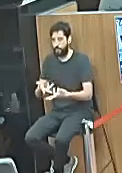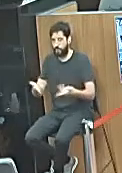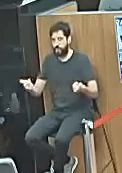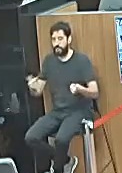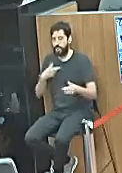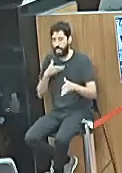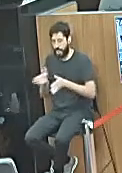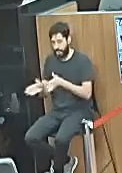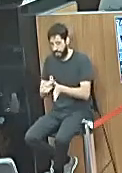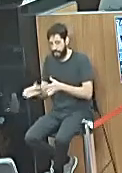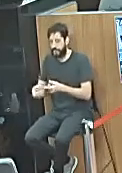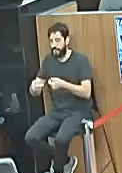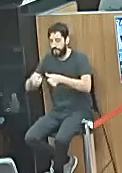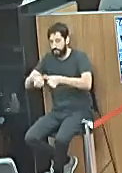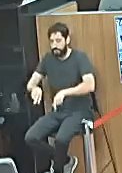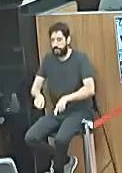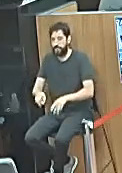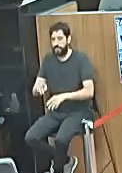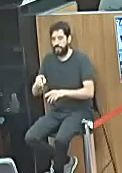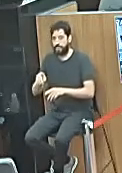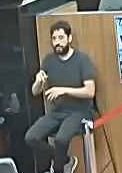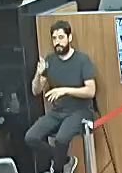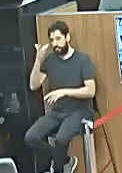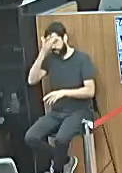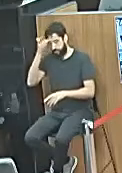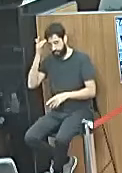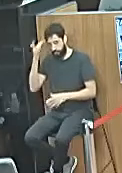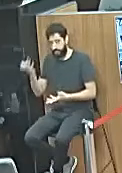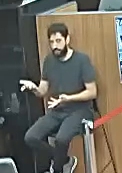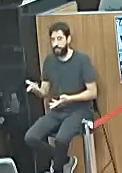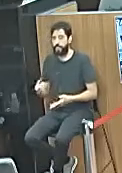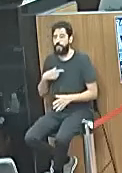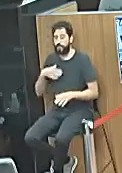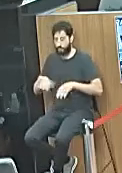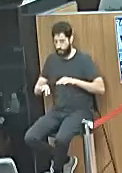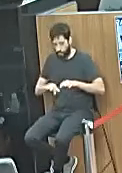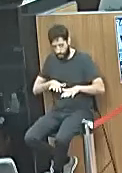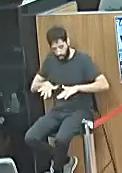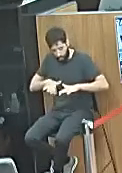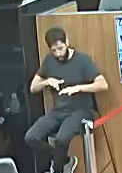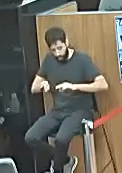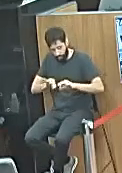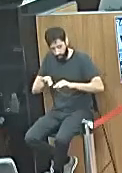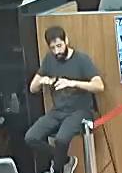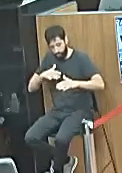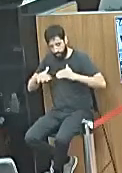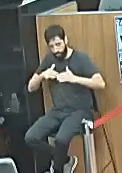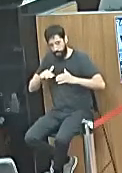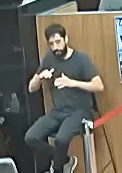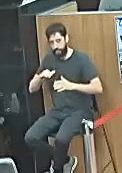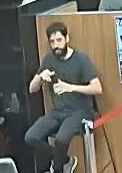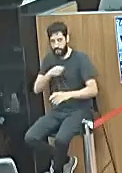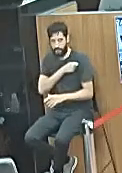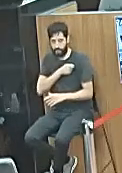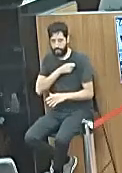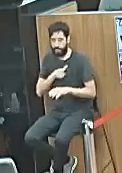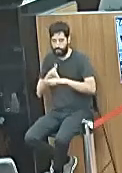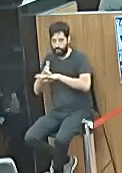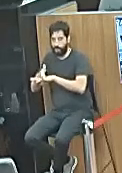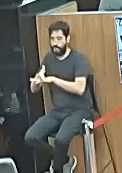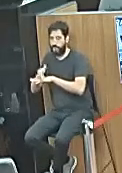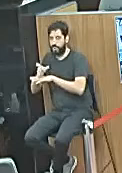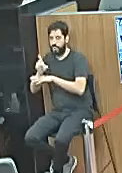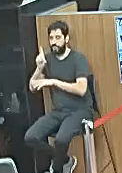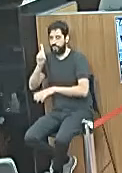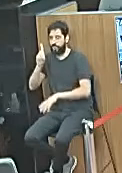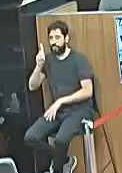acesso ea permanência de cidadãos e nós vamos continuar nos organizando com o movimento estudantil né estamos indo para divinópolis agora o em para